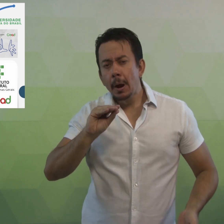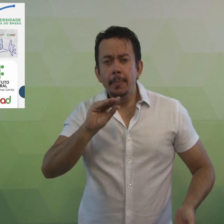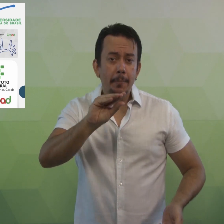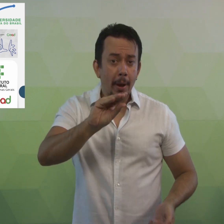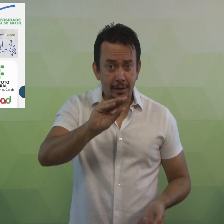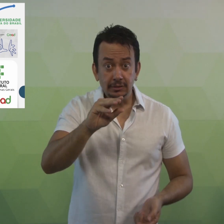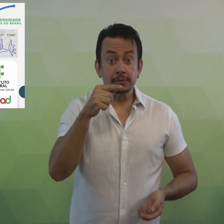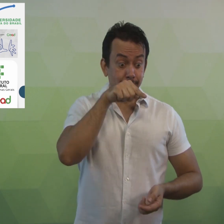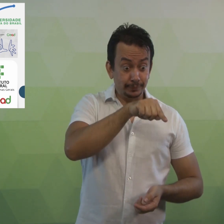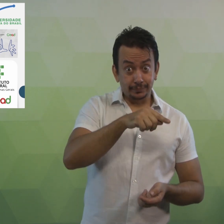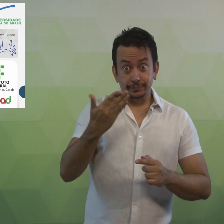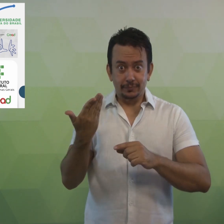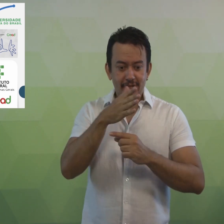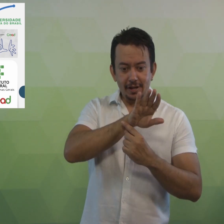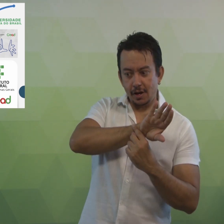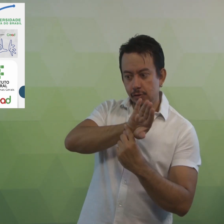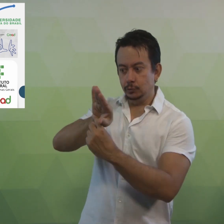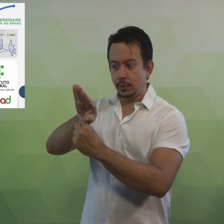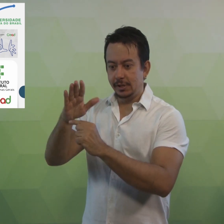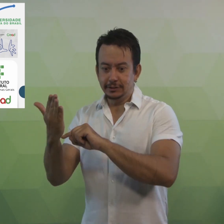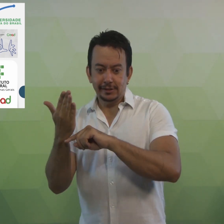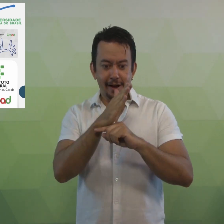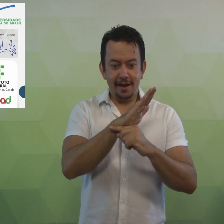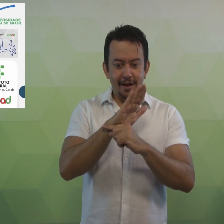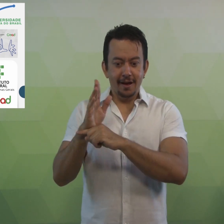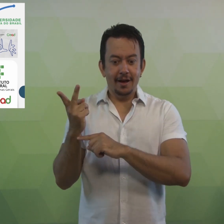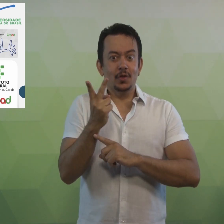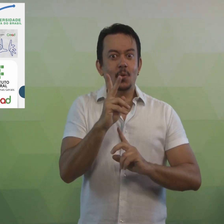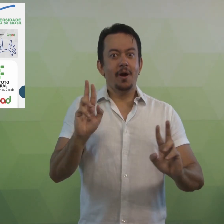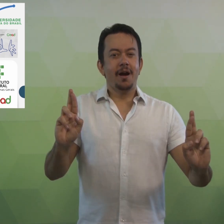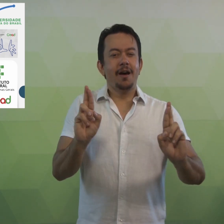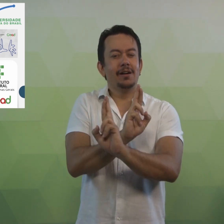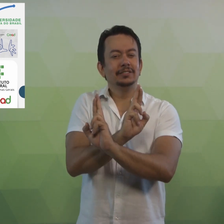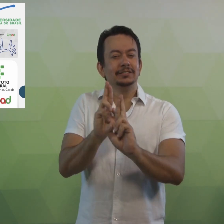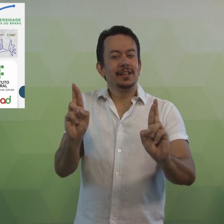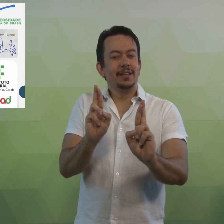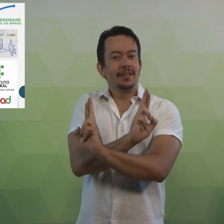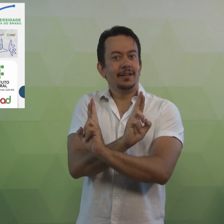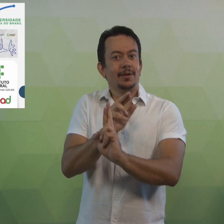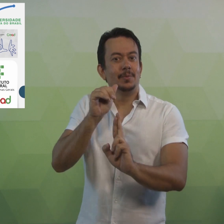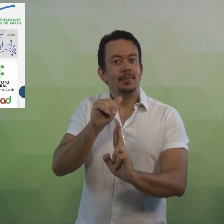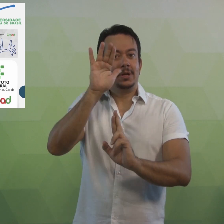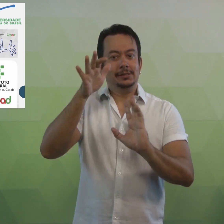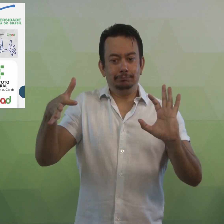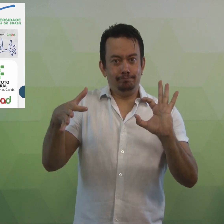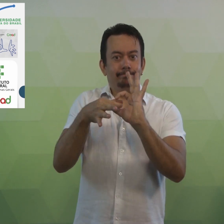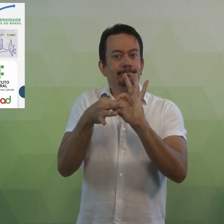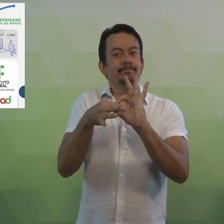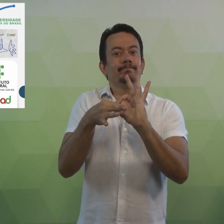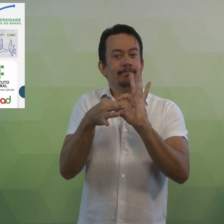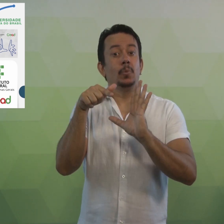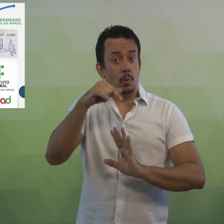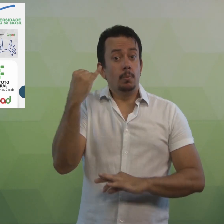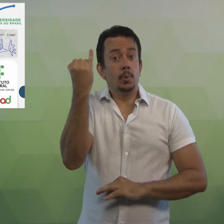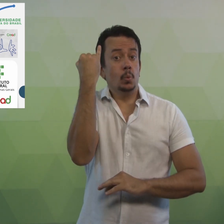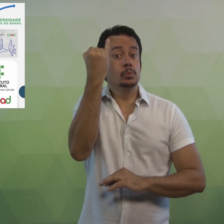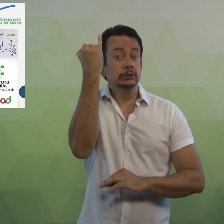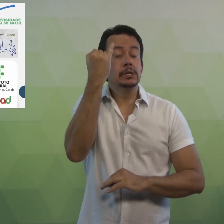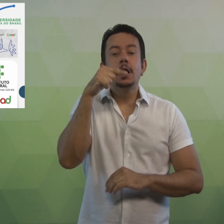está querendo, tanto através da linguagem oral quanto da Libras. E é esse relacionamento que nós estudaremos, e esse relacionamento